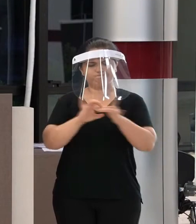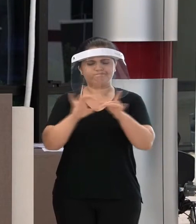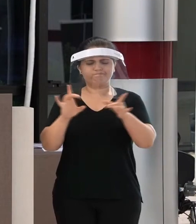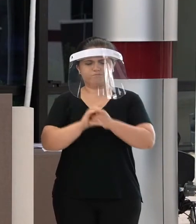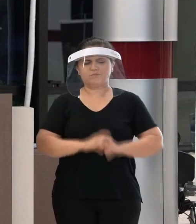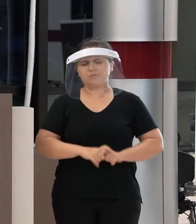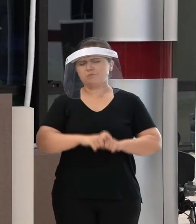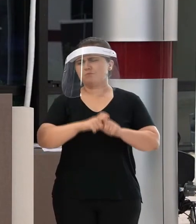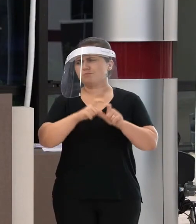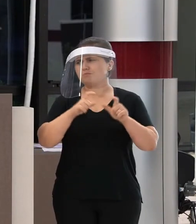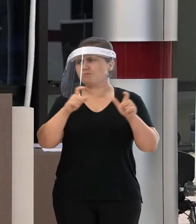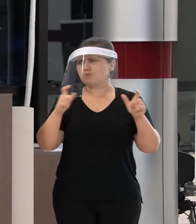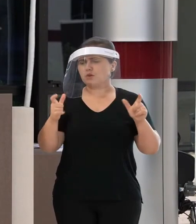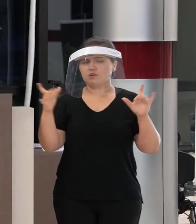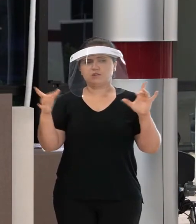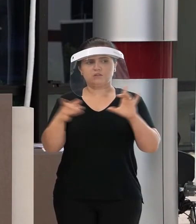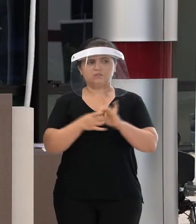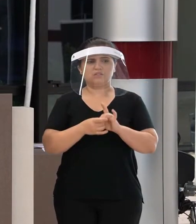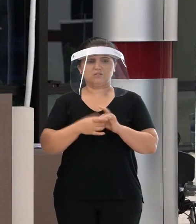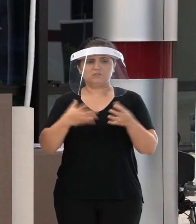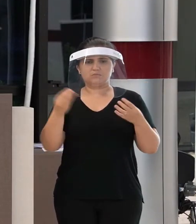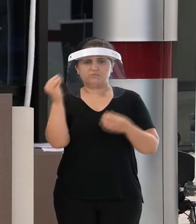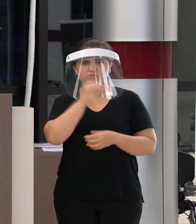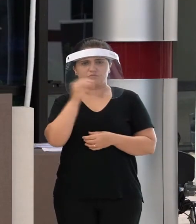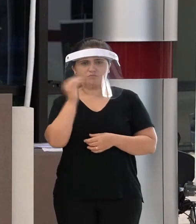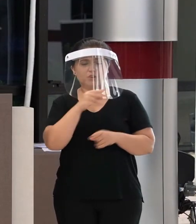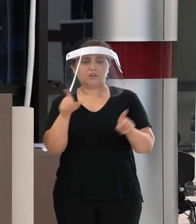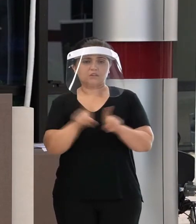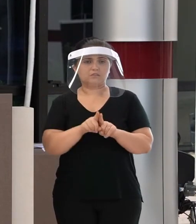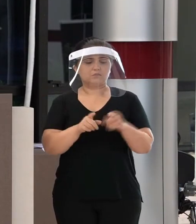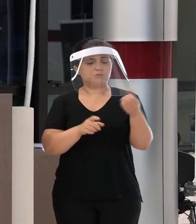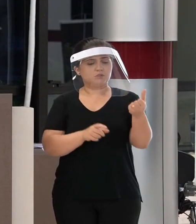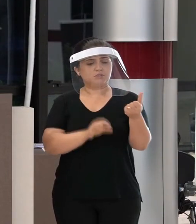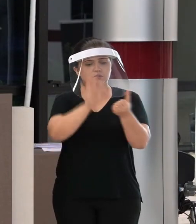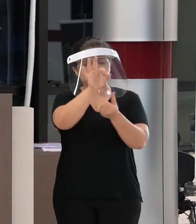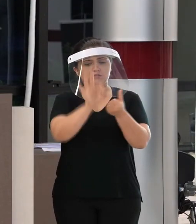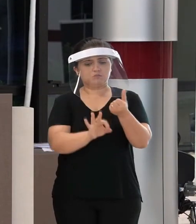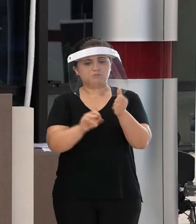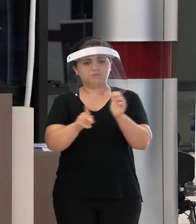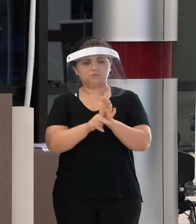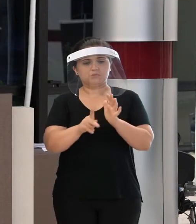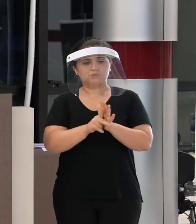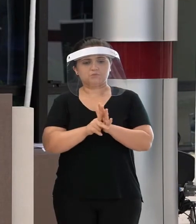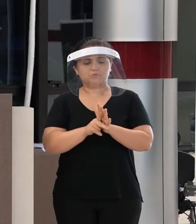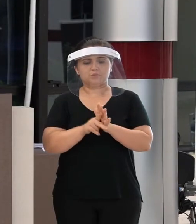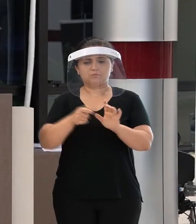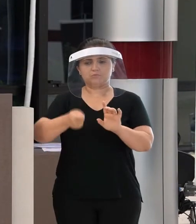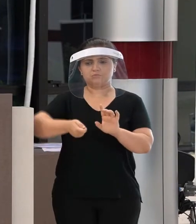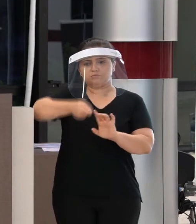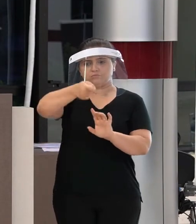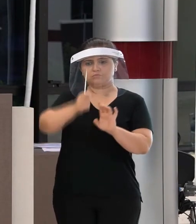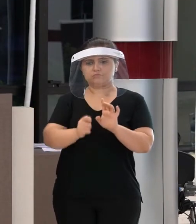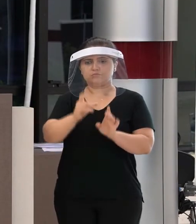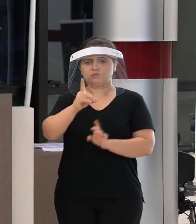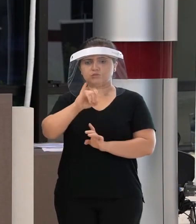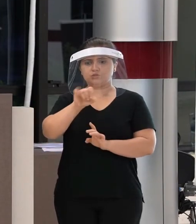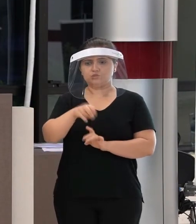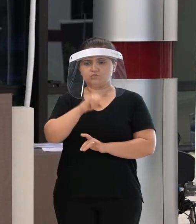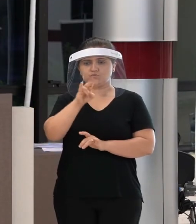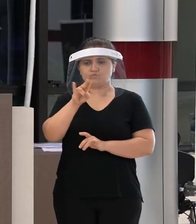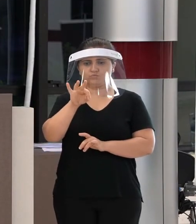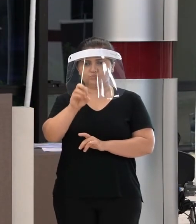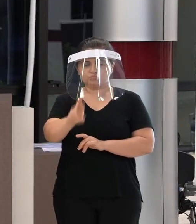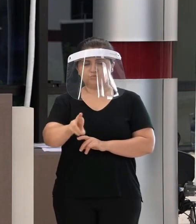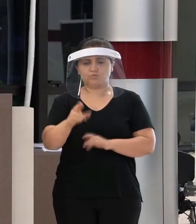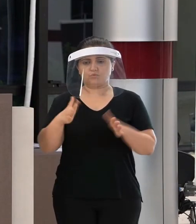maioria tudo conexão frouxa, e 6% no corpo do disjuntor. E aqui é o